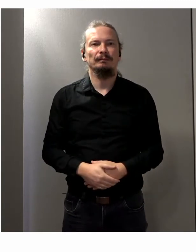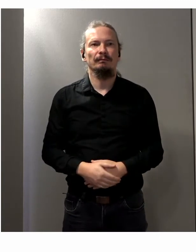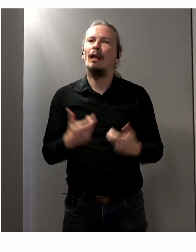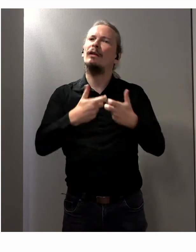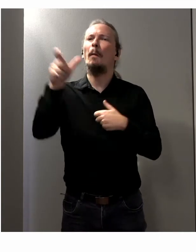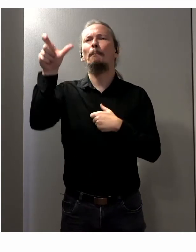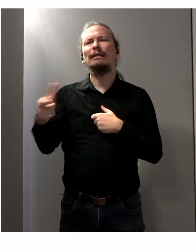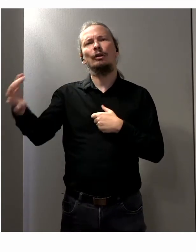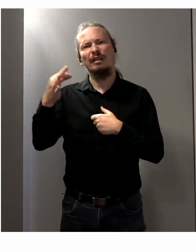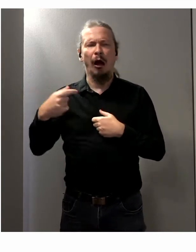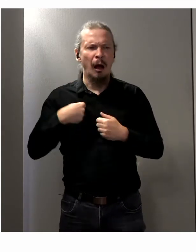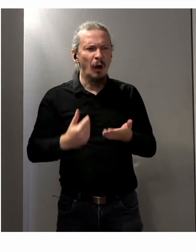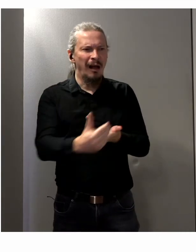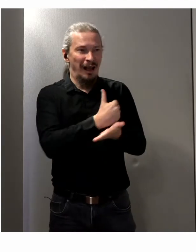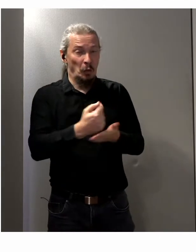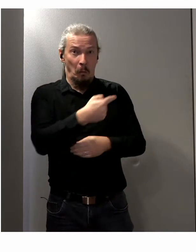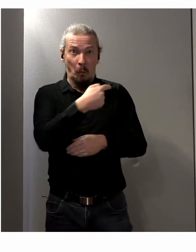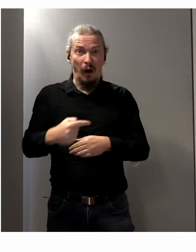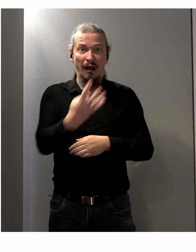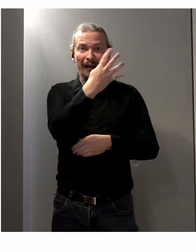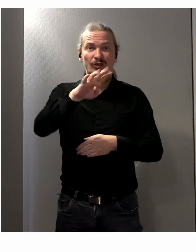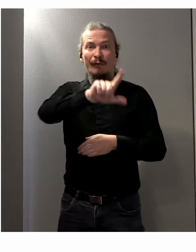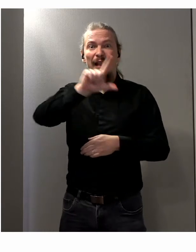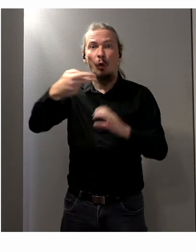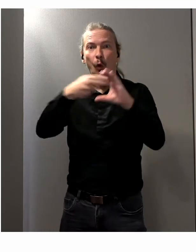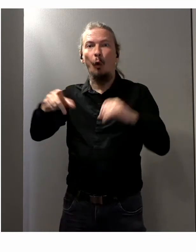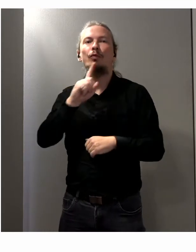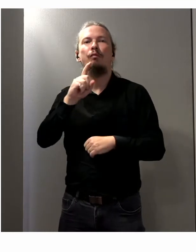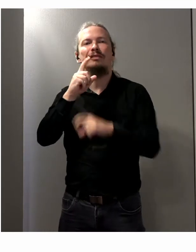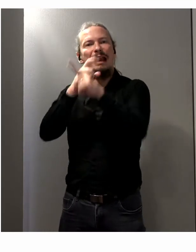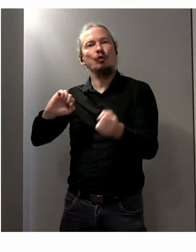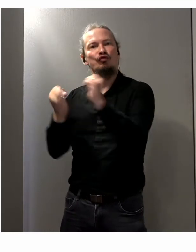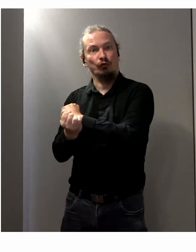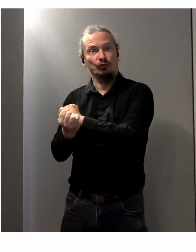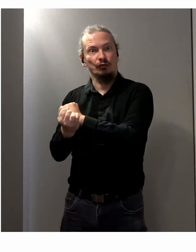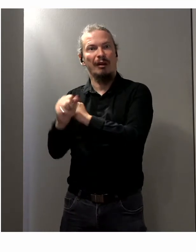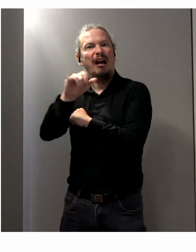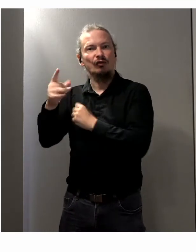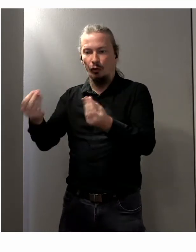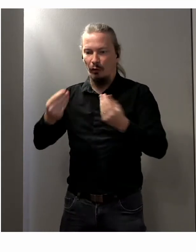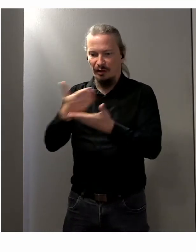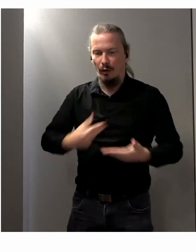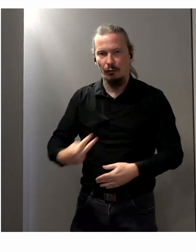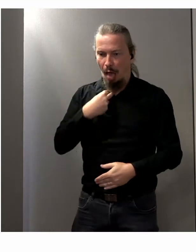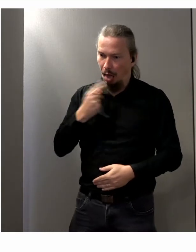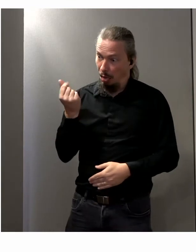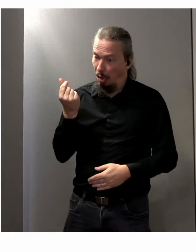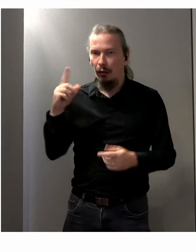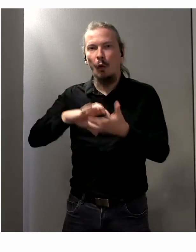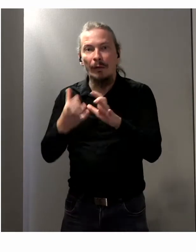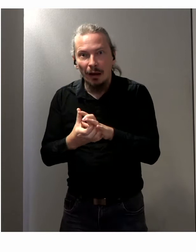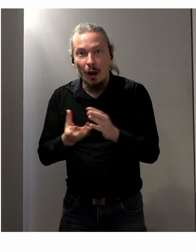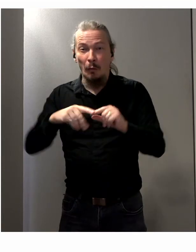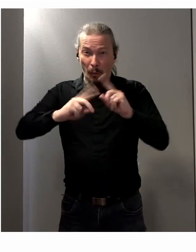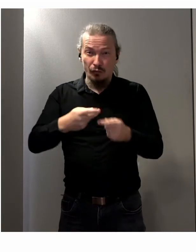personne dit « Mes ressources subissent une perte de 422 € depuis le nouveau calcul de la hache. Je me retrouve dans une situation financière très compliquée. Sans compter mon